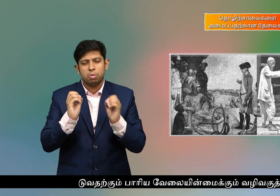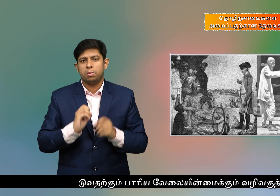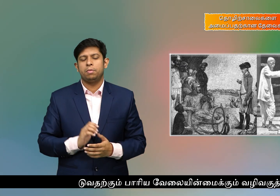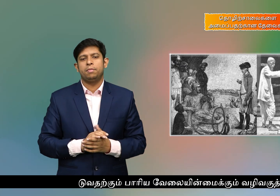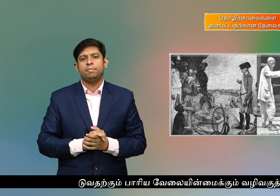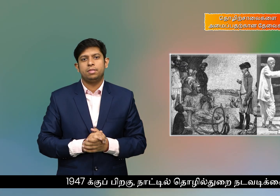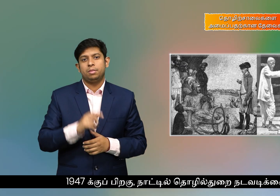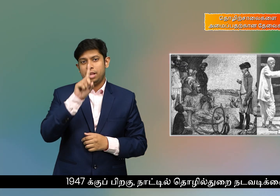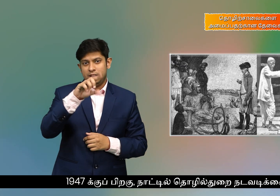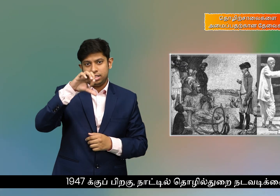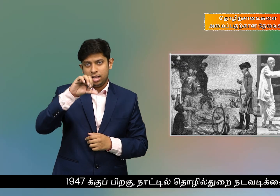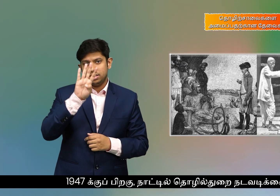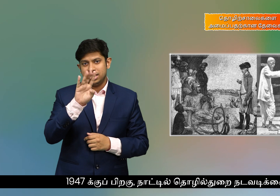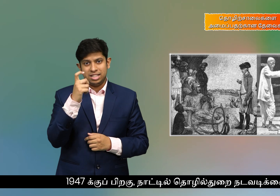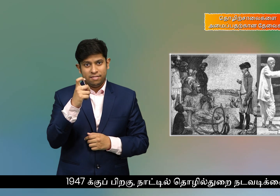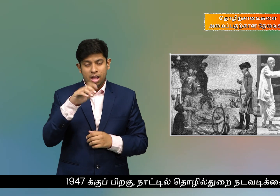வழிவகுக்கிறது.